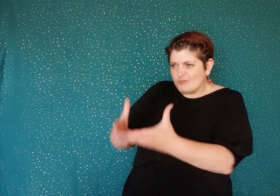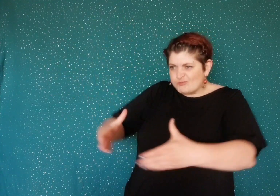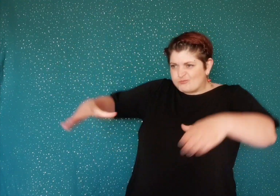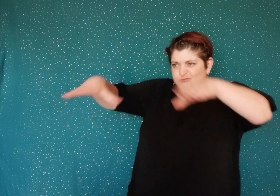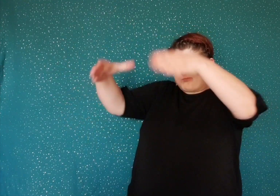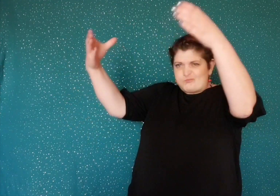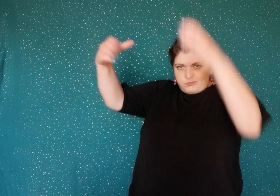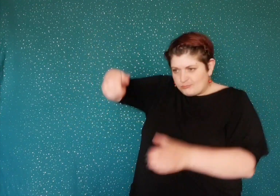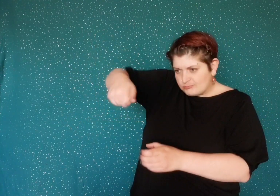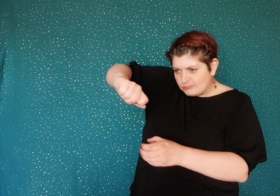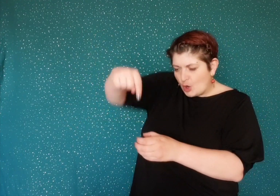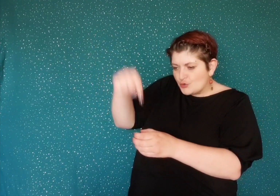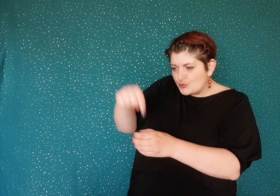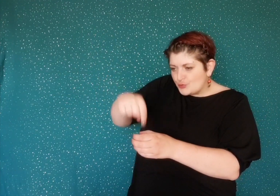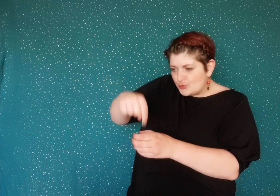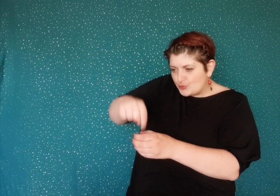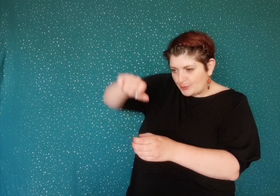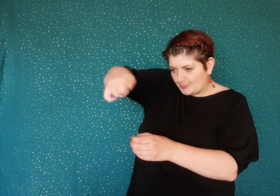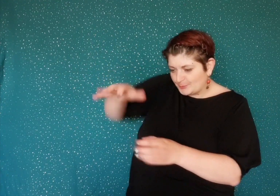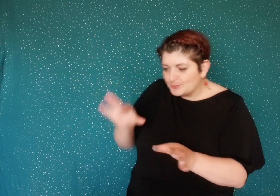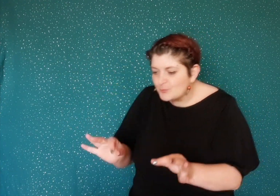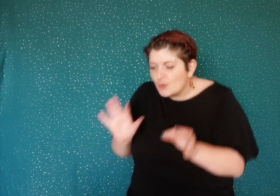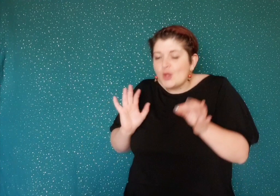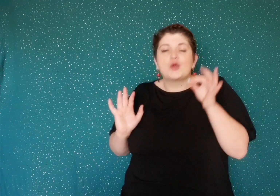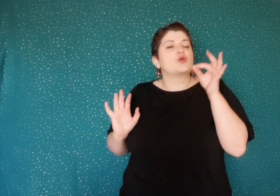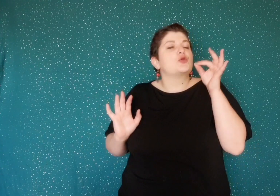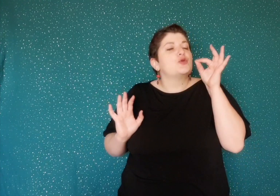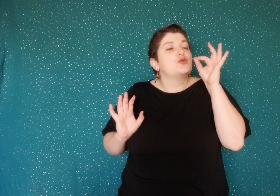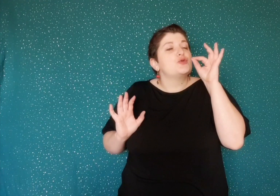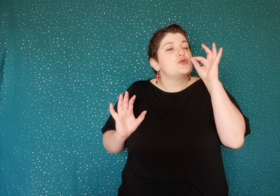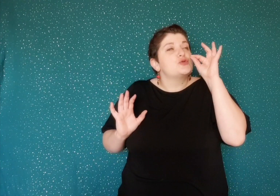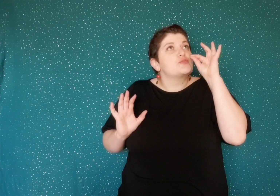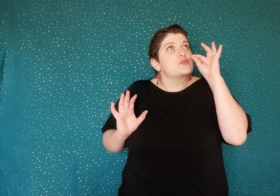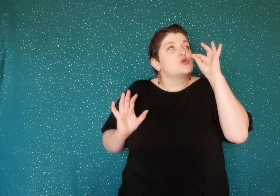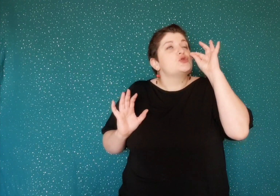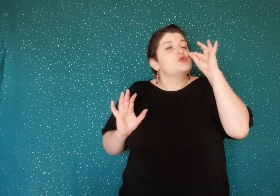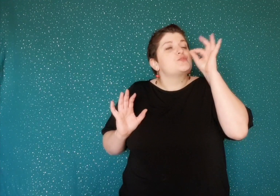thé qu'elle avait préparé dans son samovar.